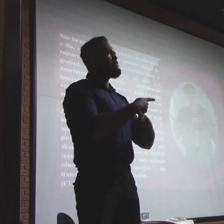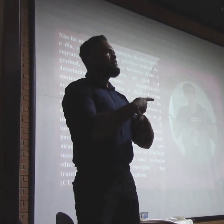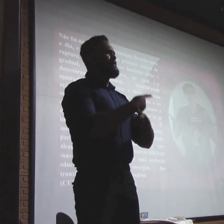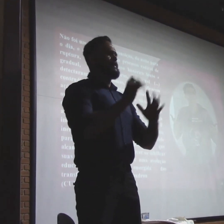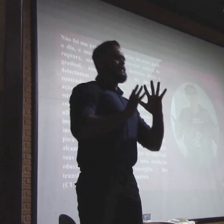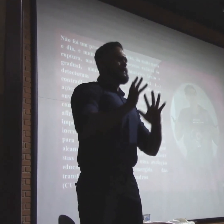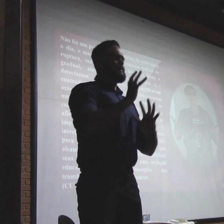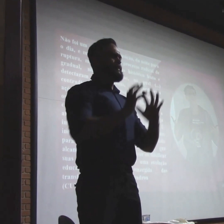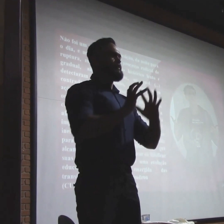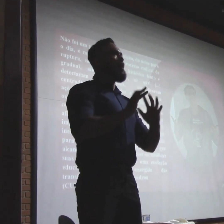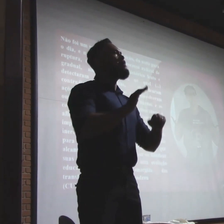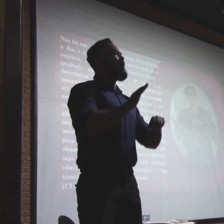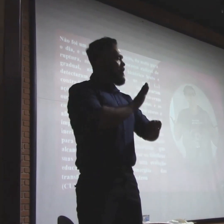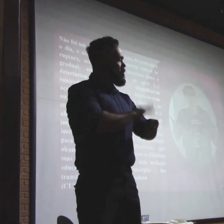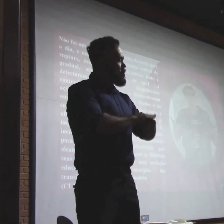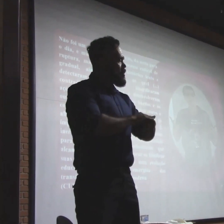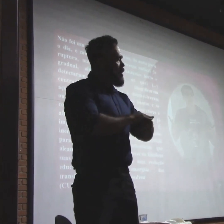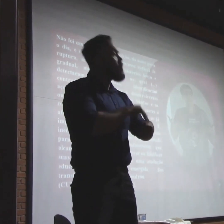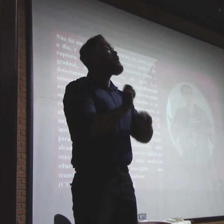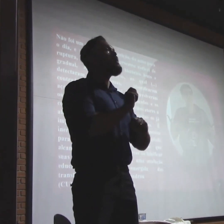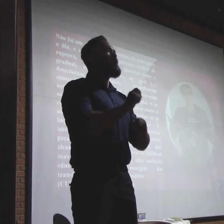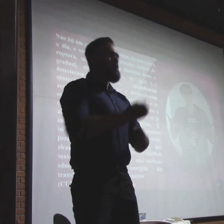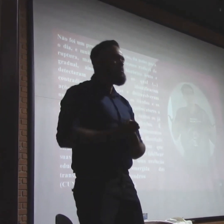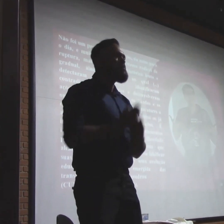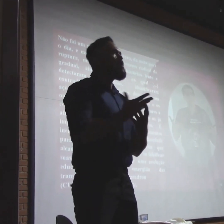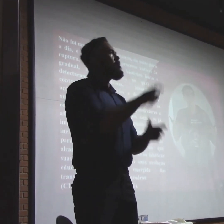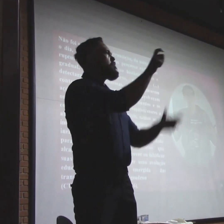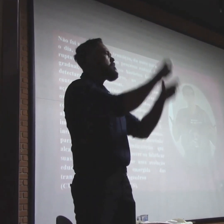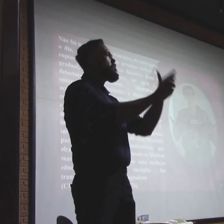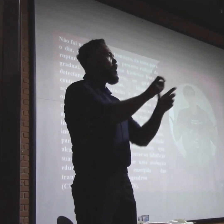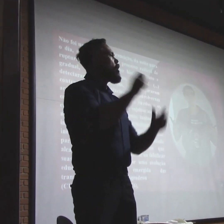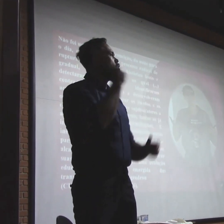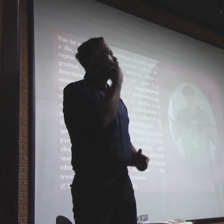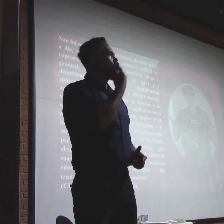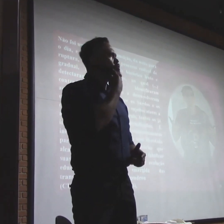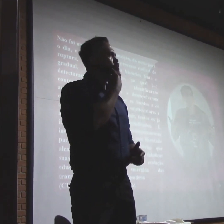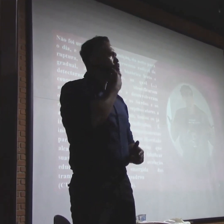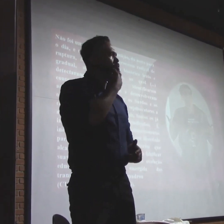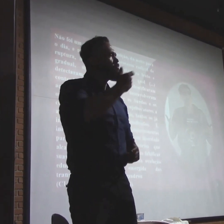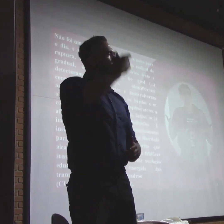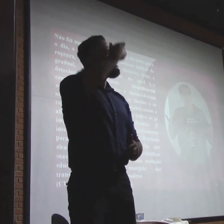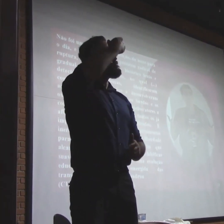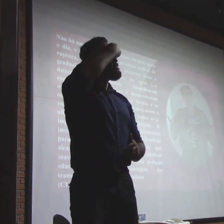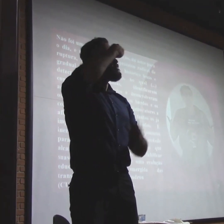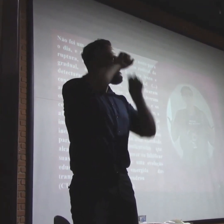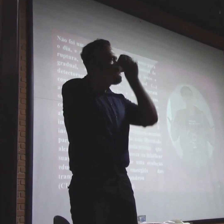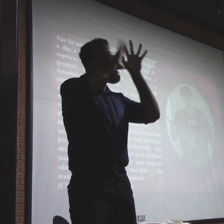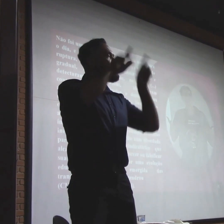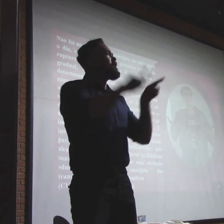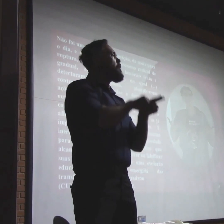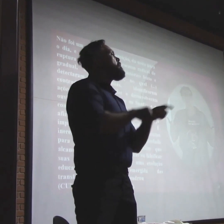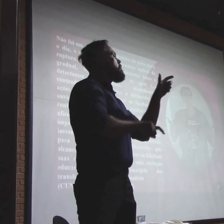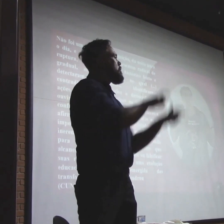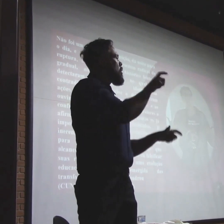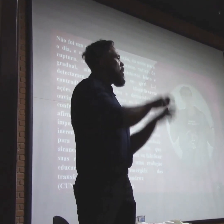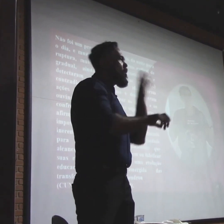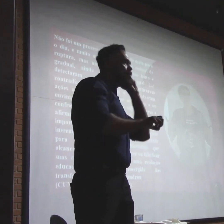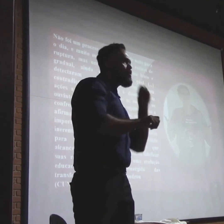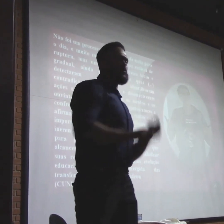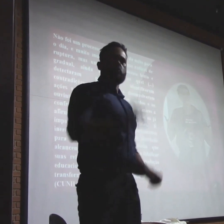desenvolveram ações a fim de conscientizar os surdos e os ouvintes. Os surdos, enquanto sujeitos, atores,